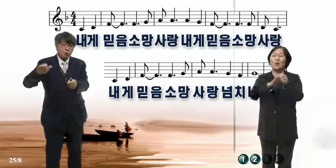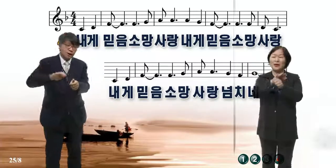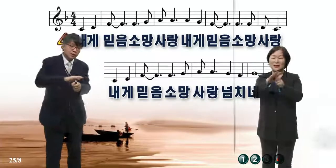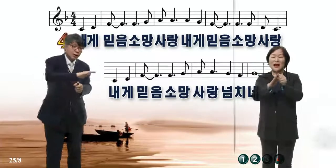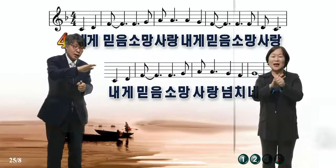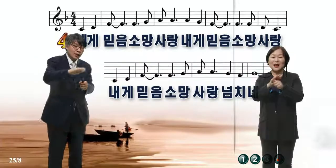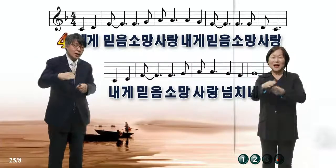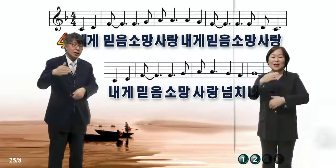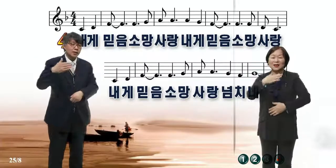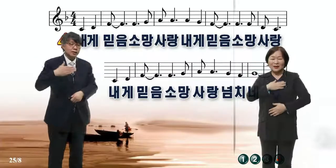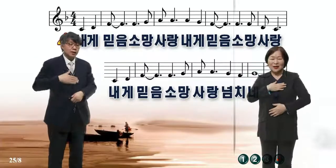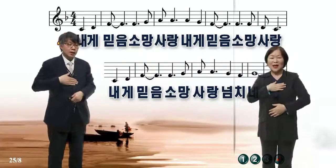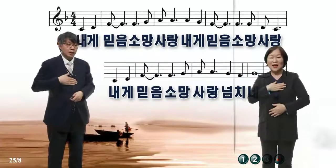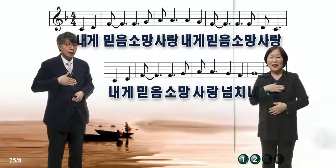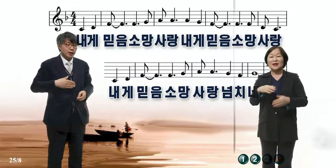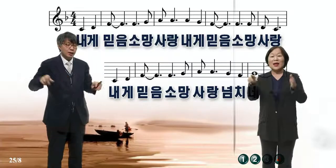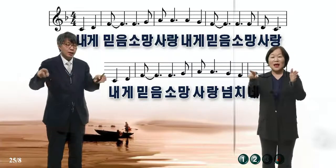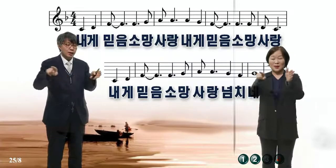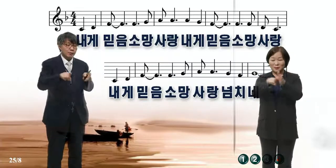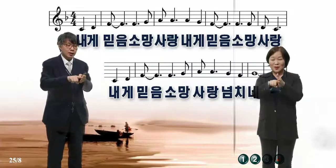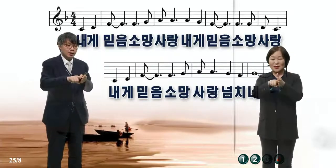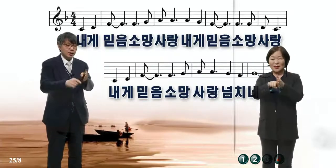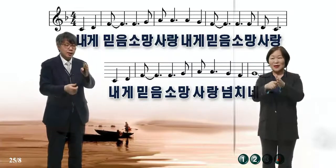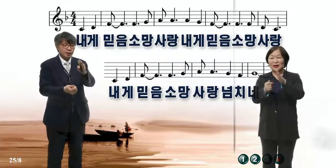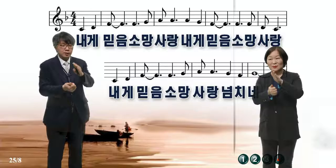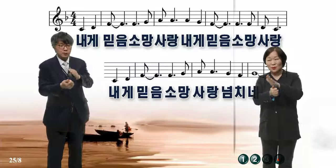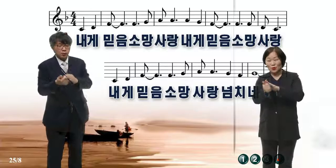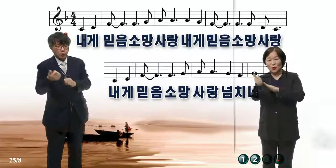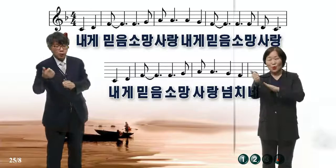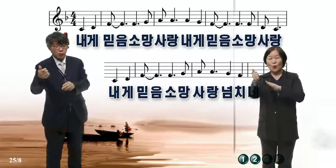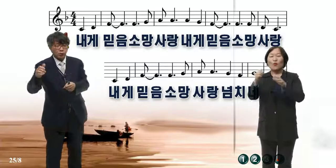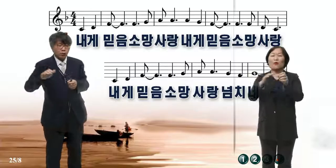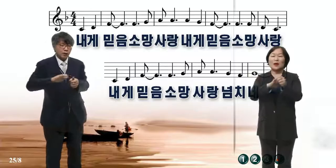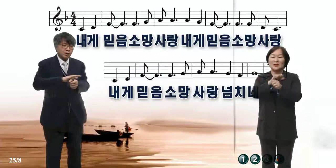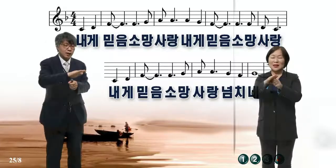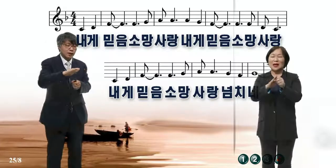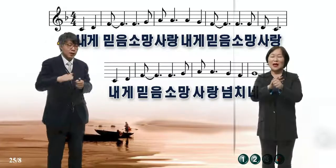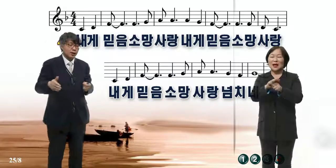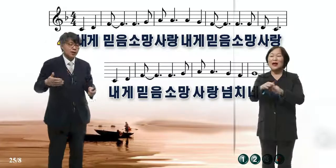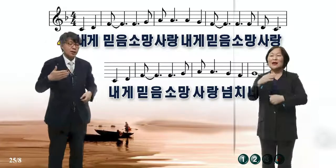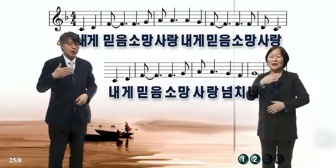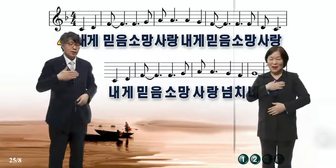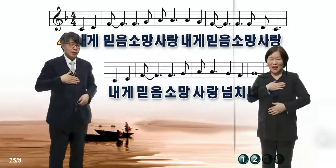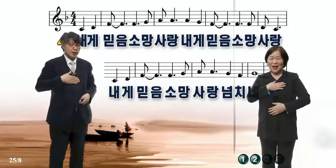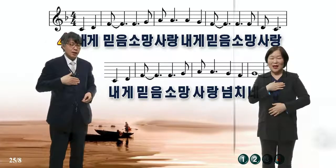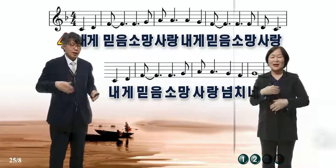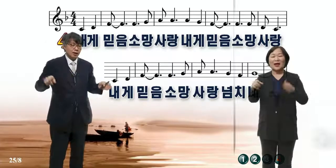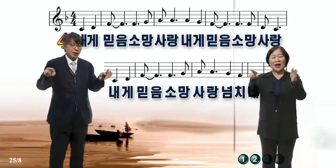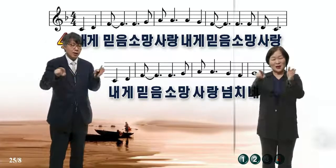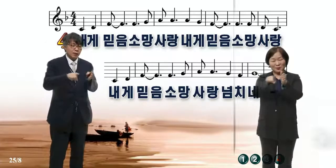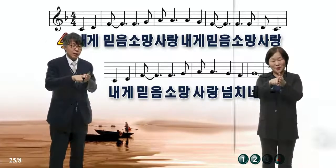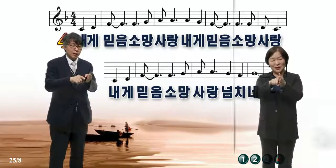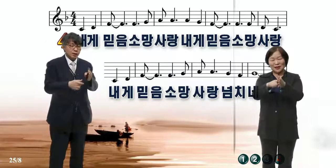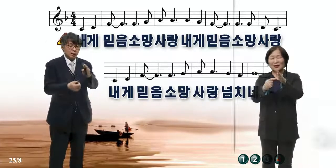소망 사랑 내게 믿음 소망 사랑 내게